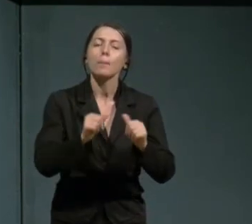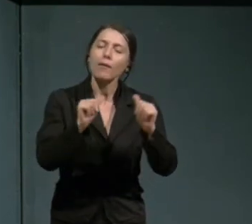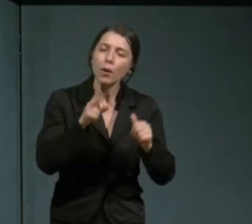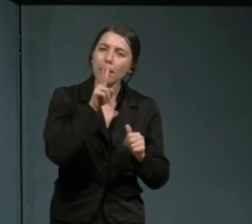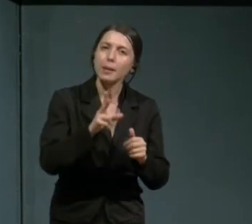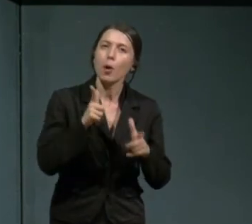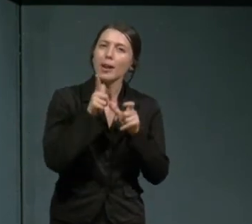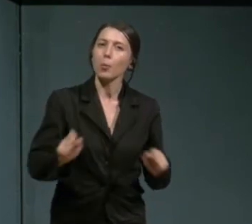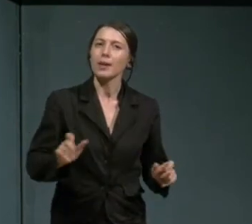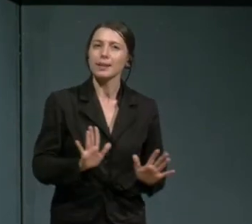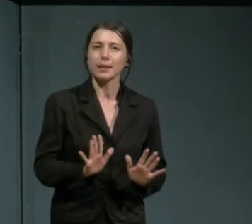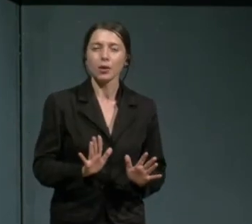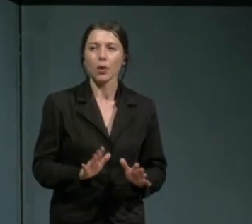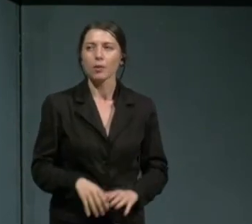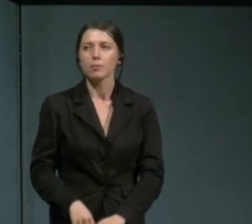linguistica